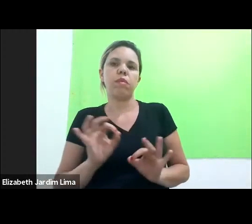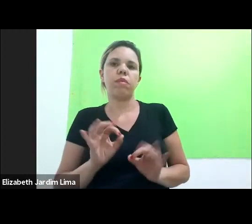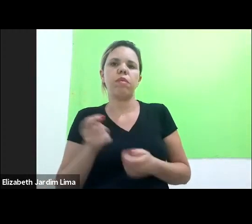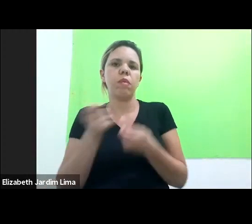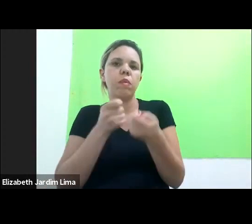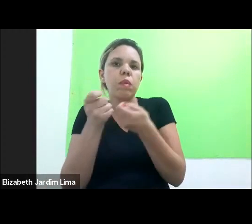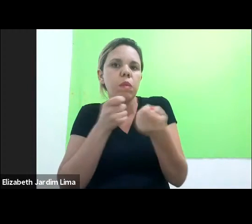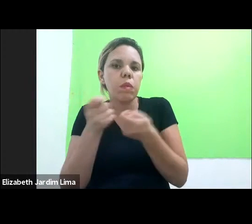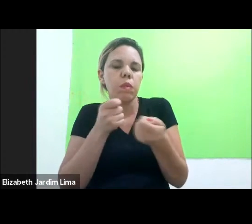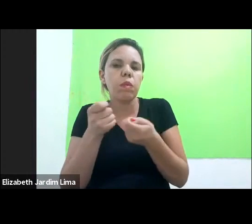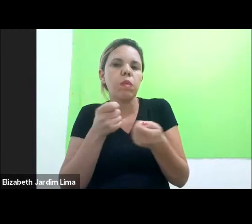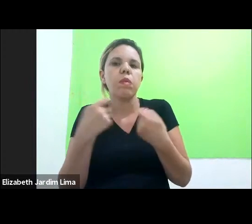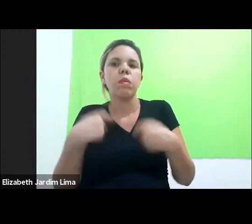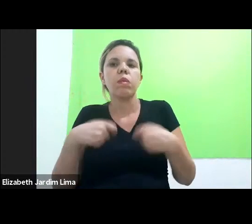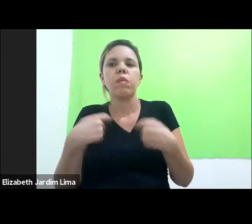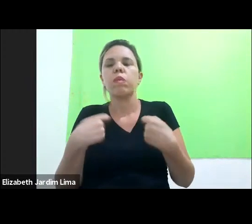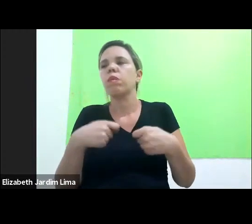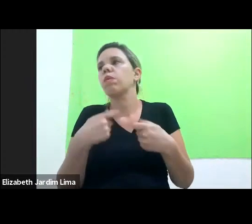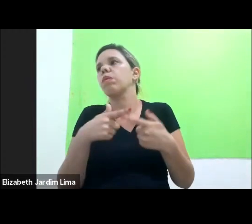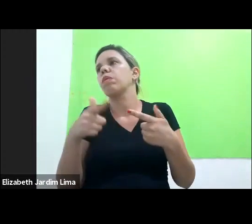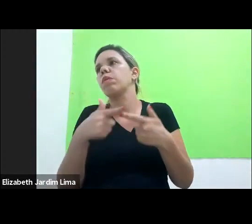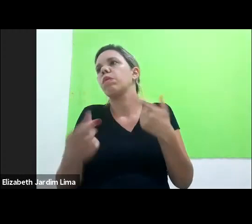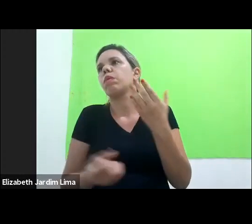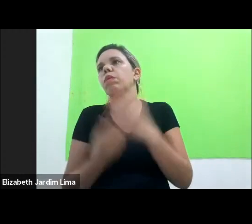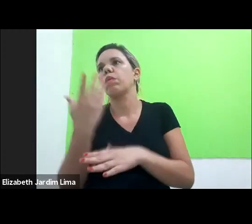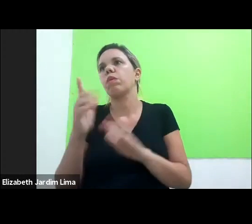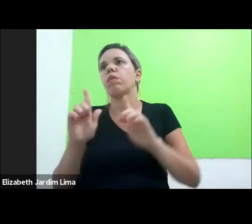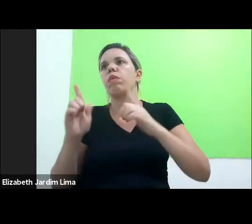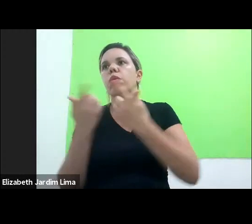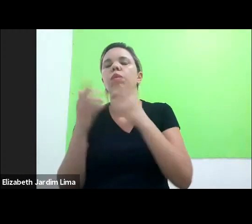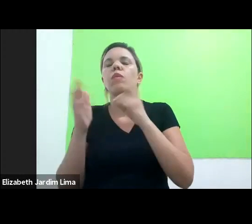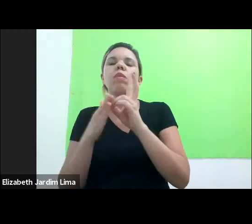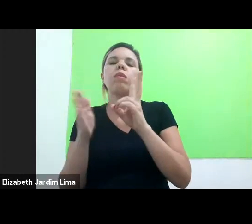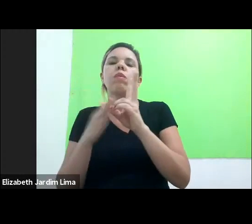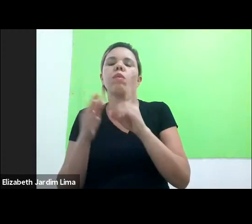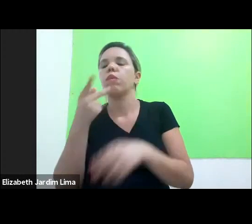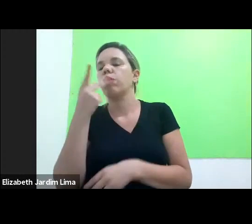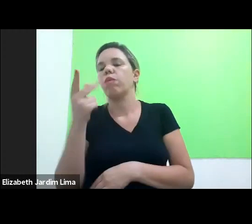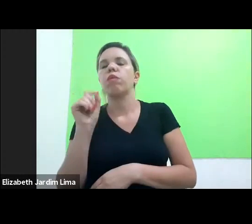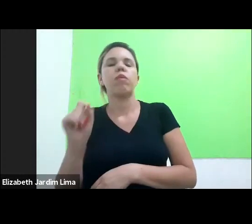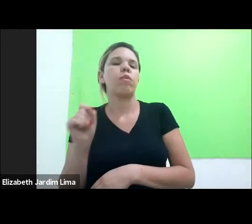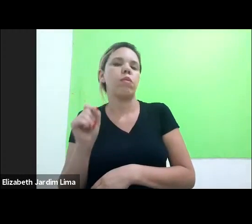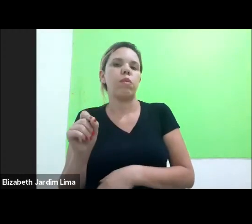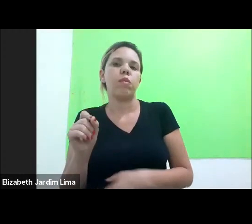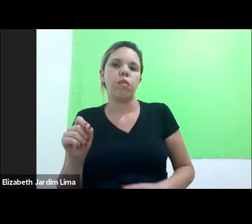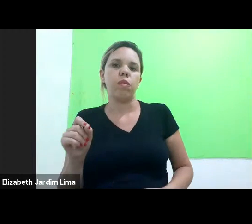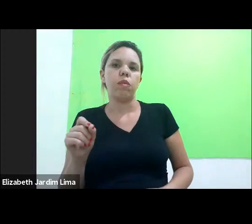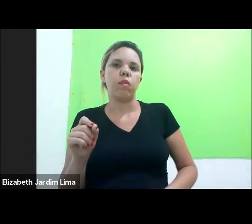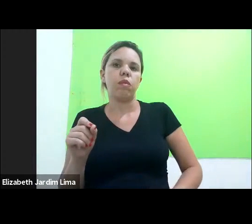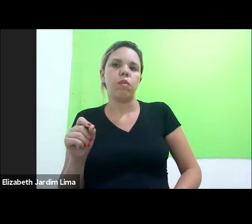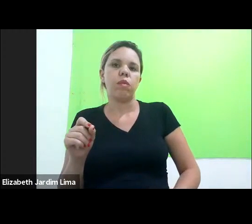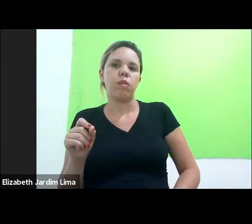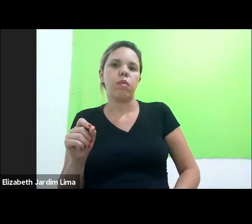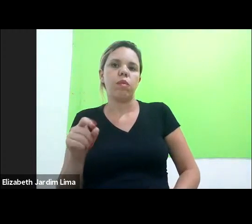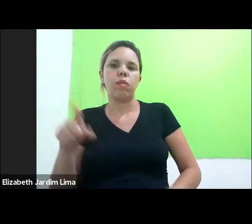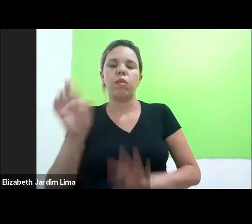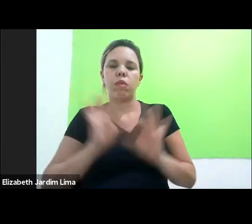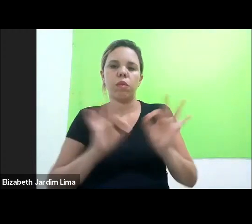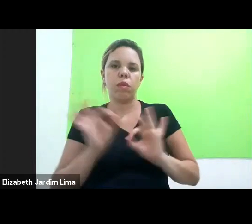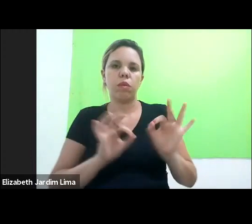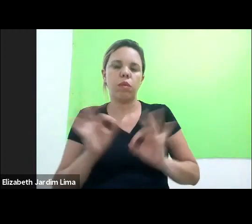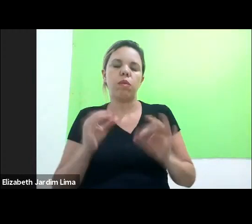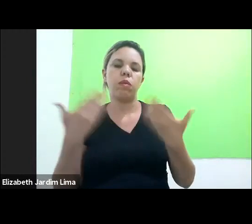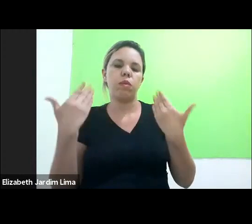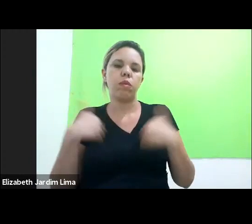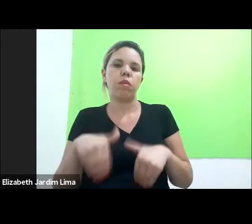as demandas indígenas? Né? E eu falo muito que, assim, como eu disse, eu fui preparada e projetada, né,